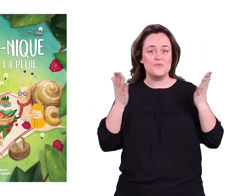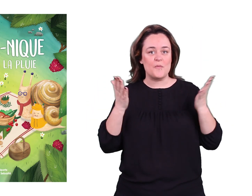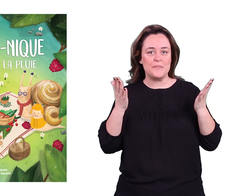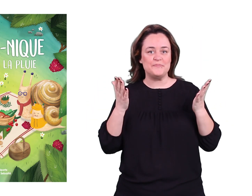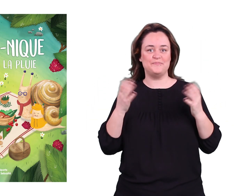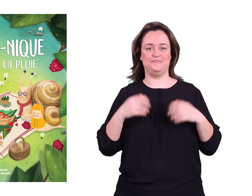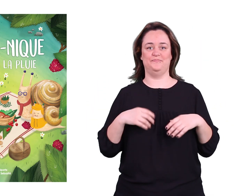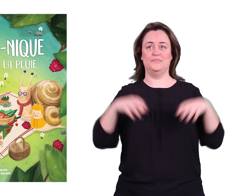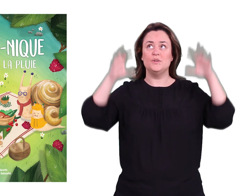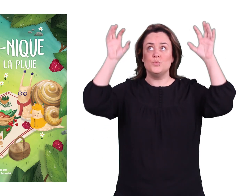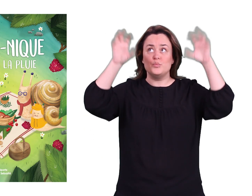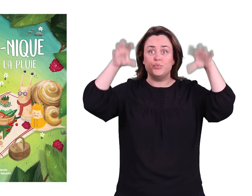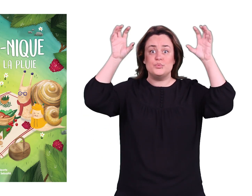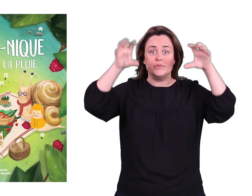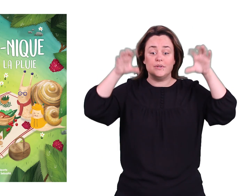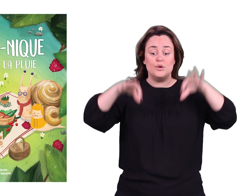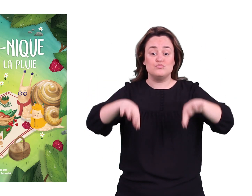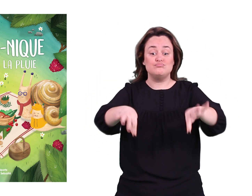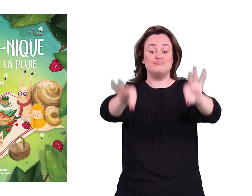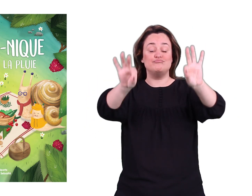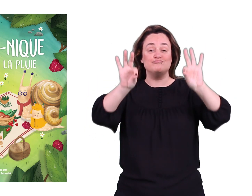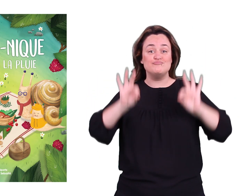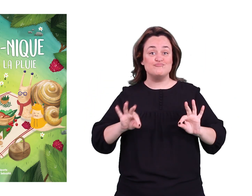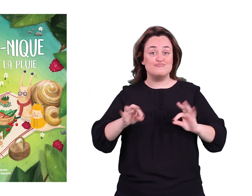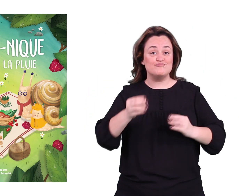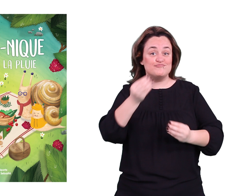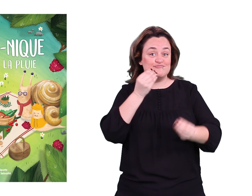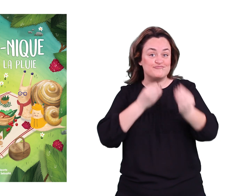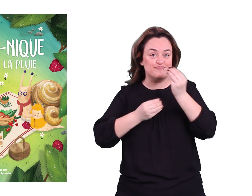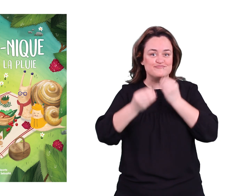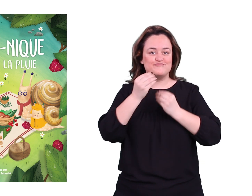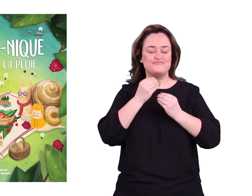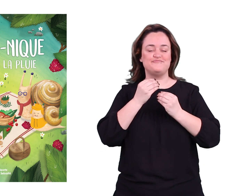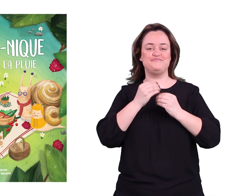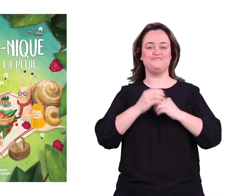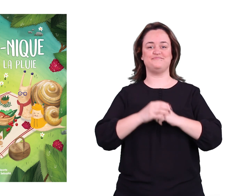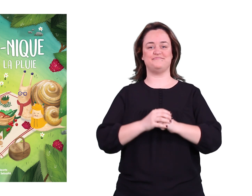Le titre est Le pique-nique après la pluie.